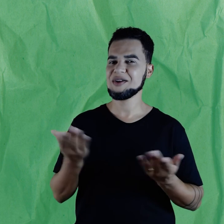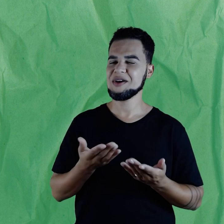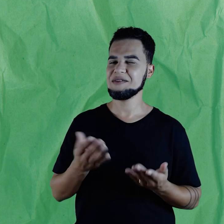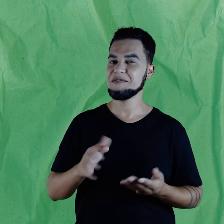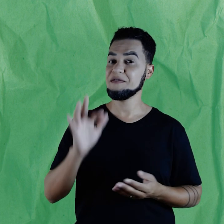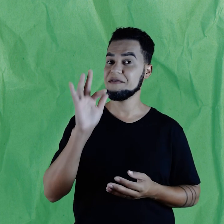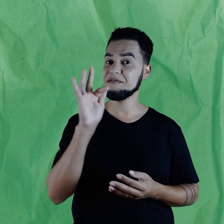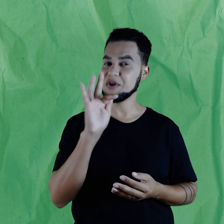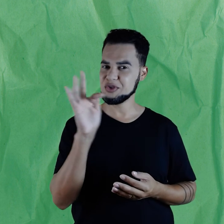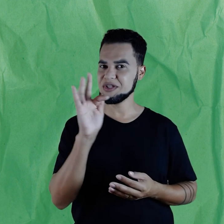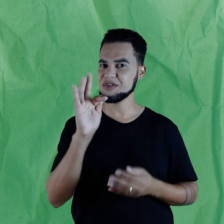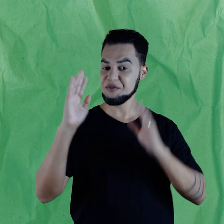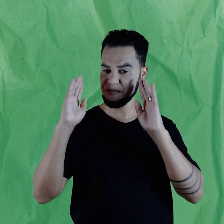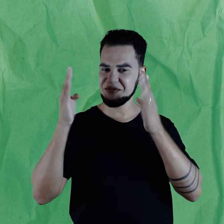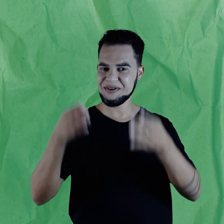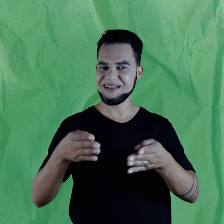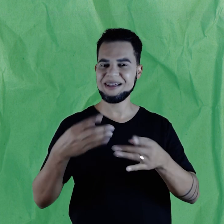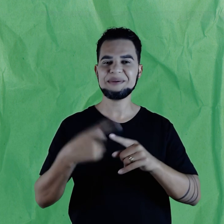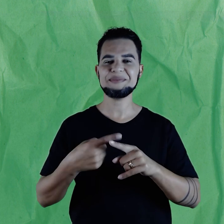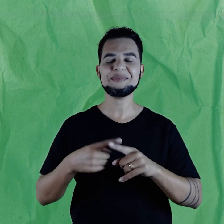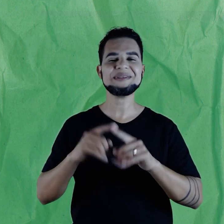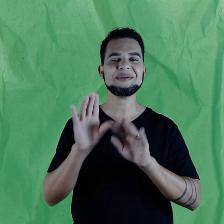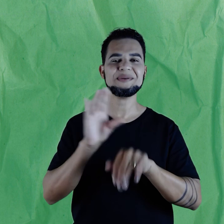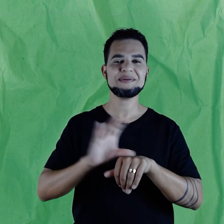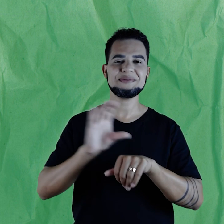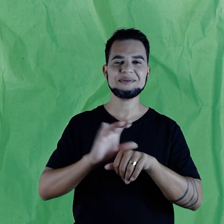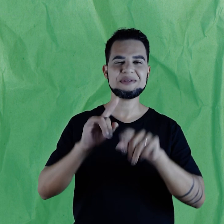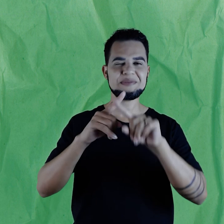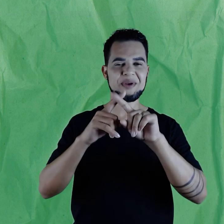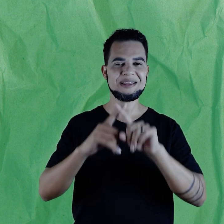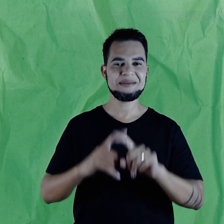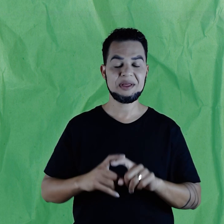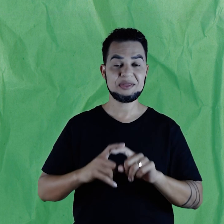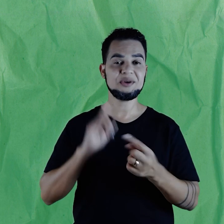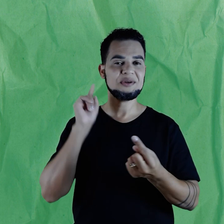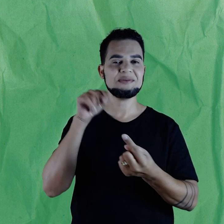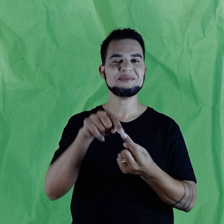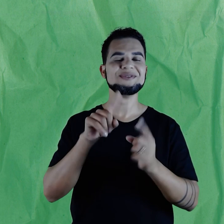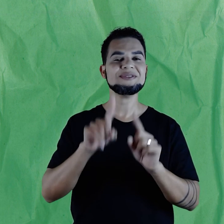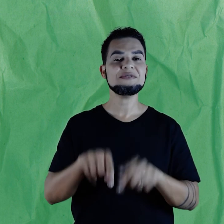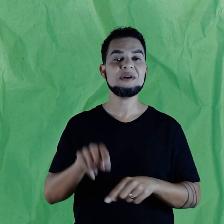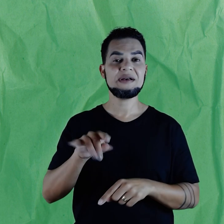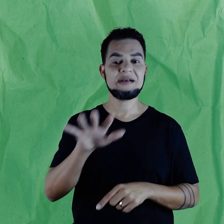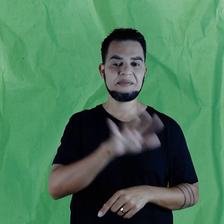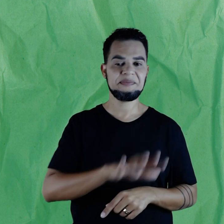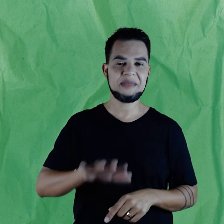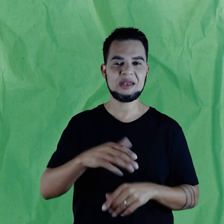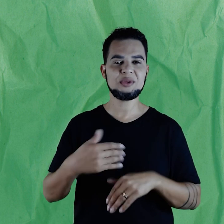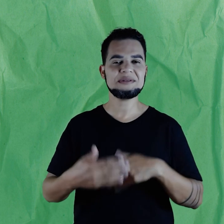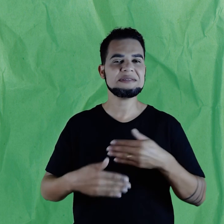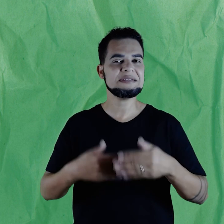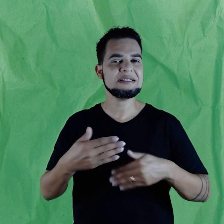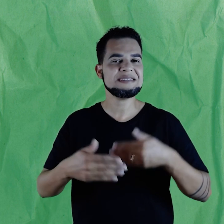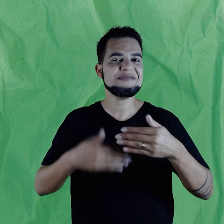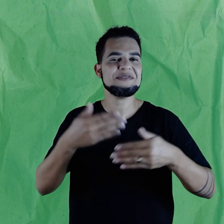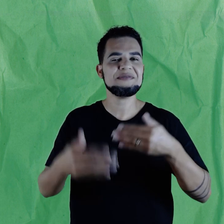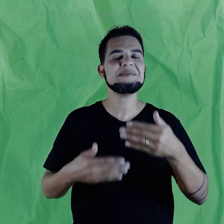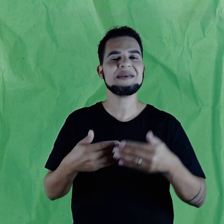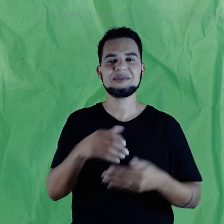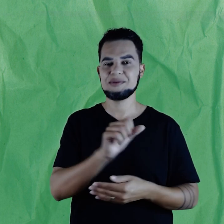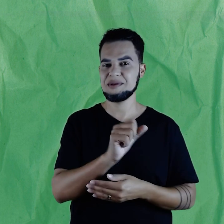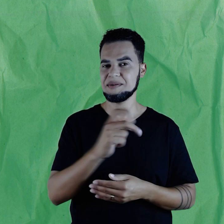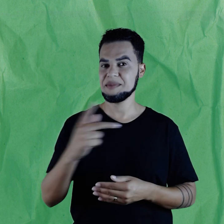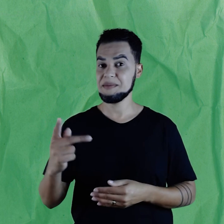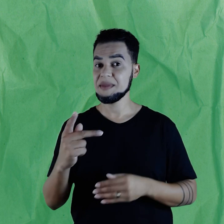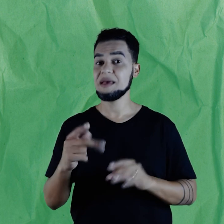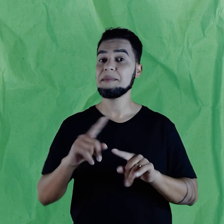front-end, né? O nosso curso aqui de programadores dispositivos móveis, ele visa a parte ali do desenvolvimento da aplicação,